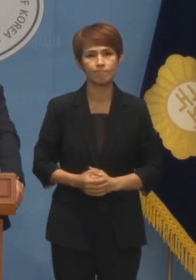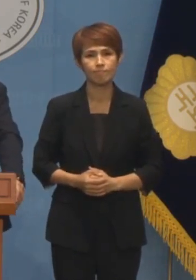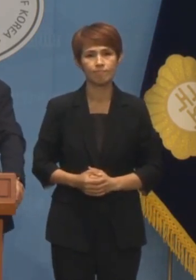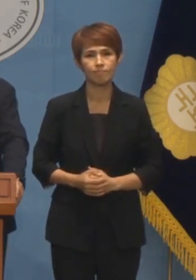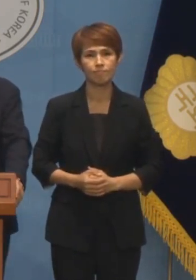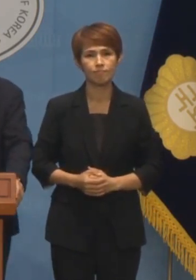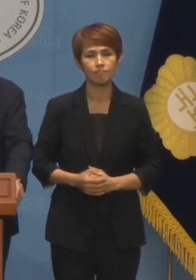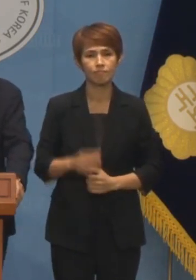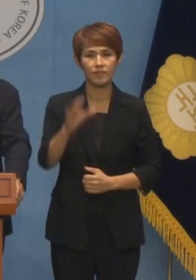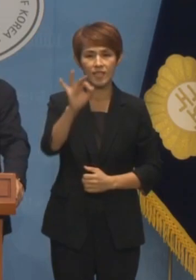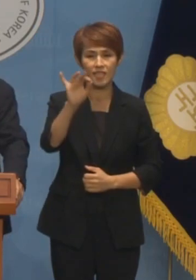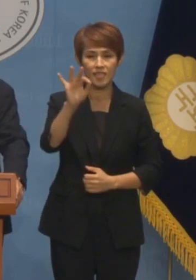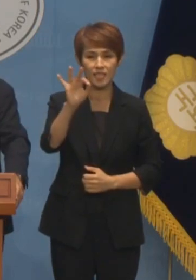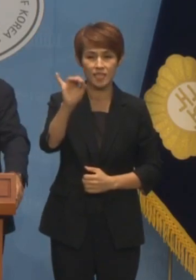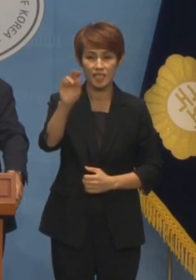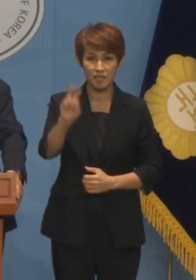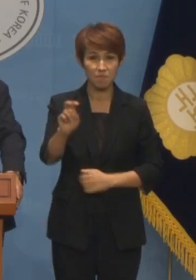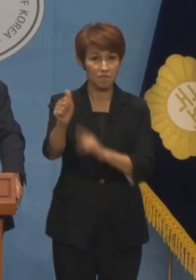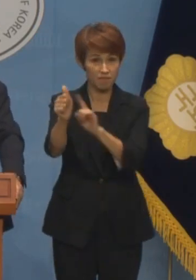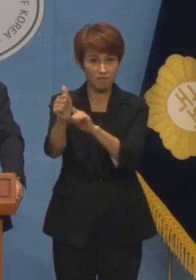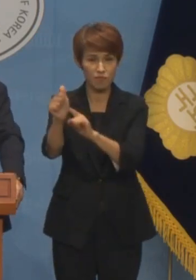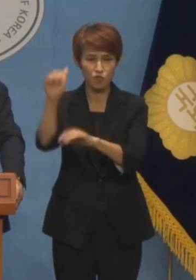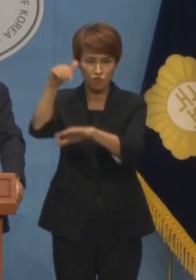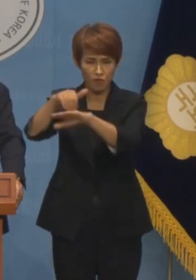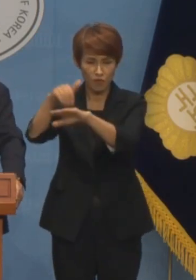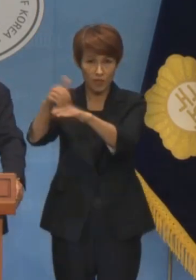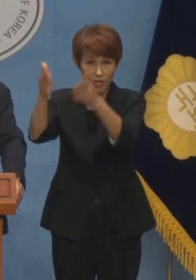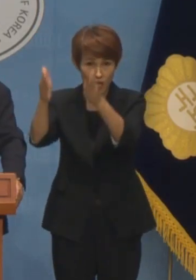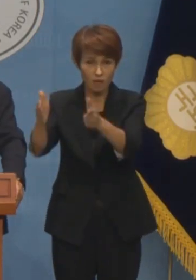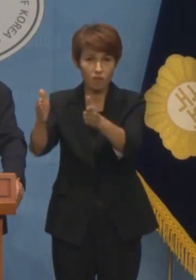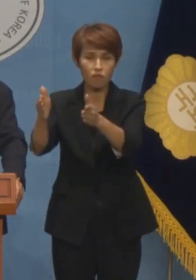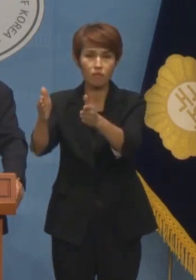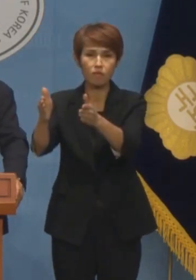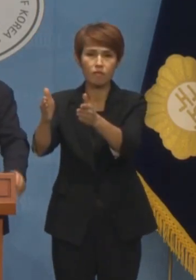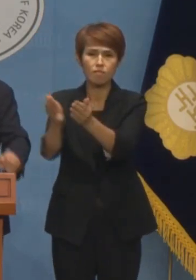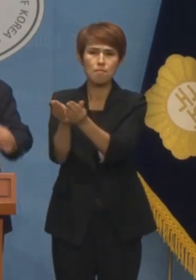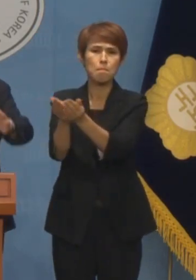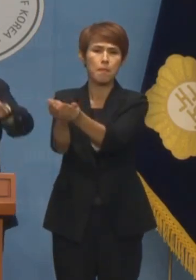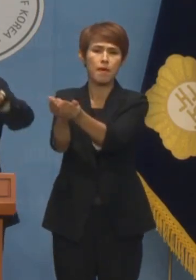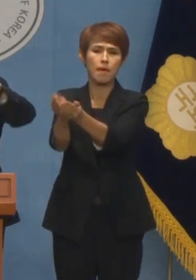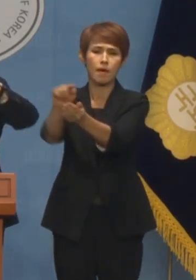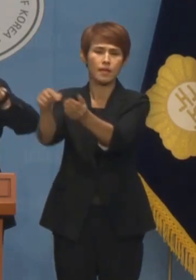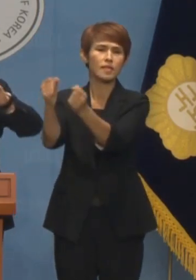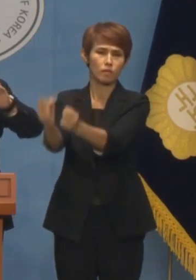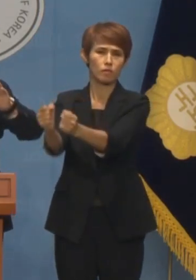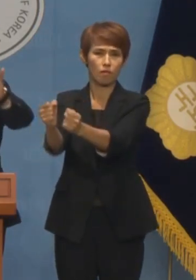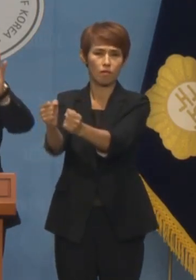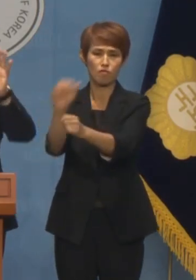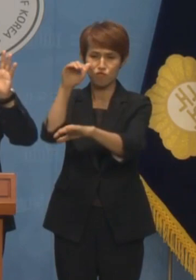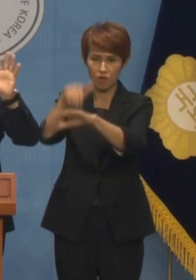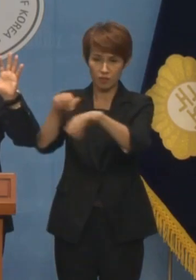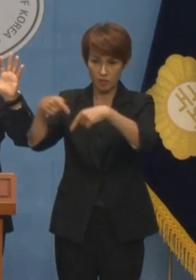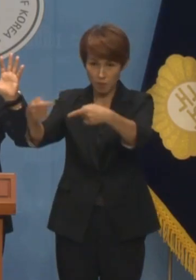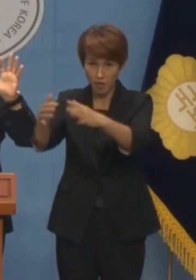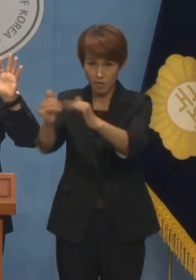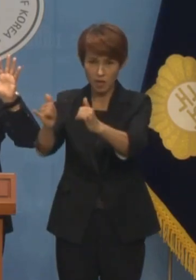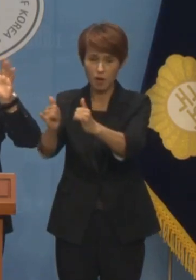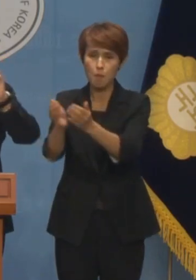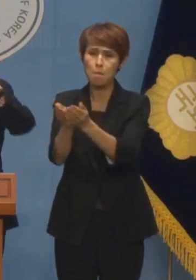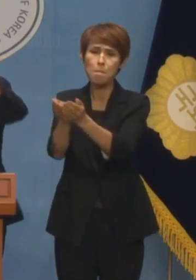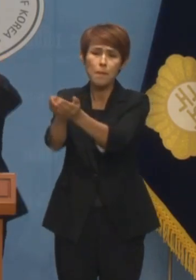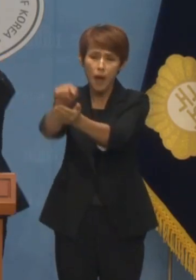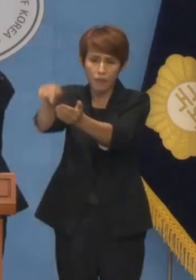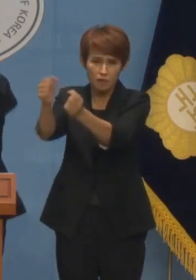당시에 임성근 사단장 훈련 내내 독도함에 있었습니다. 독도함이 훈련 참가를 하러 100여 명 이상 있었는데 멀리 떨어져